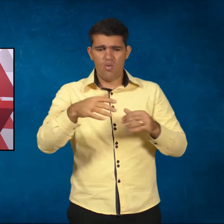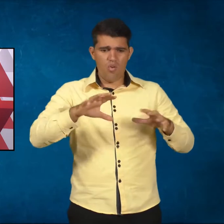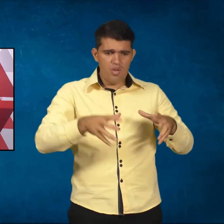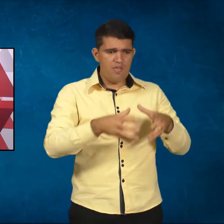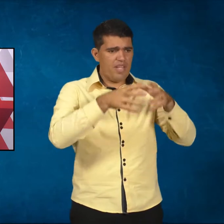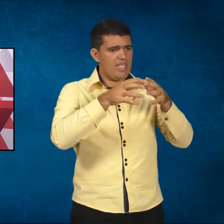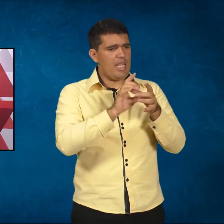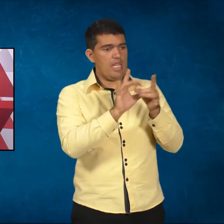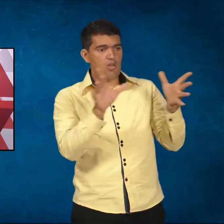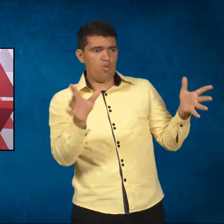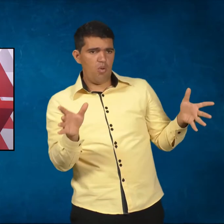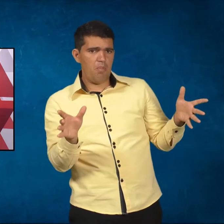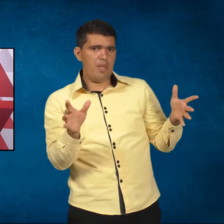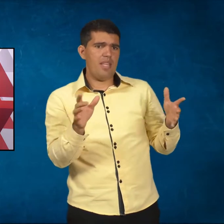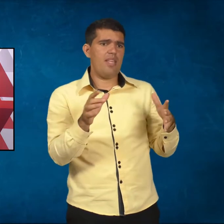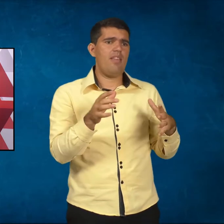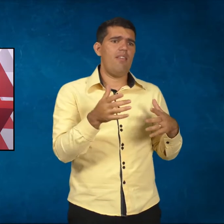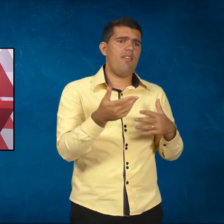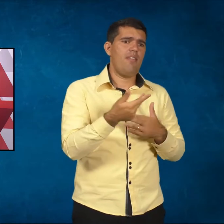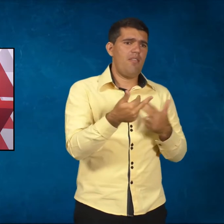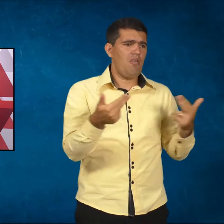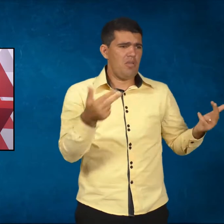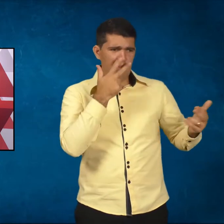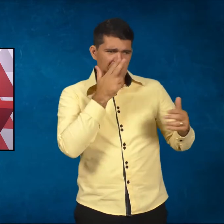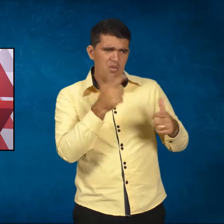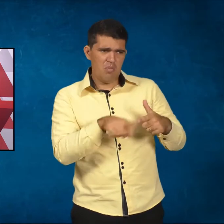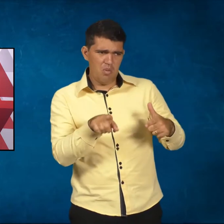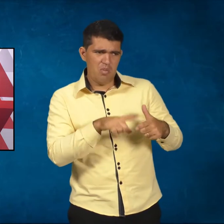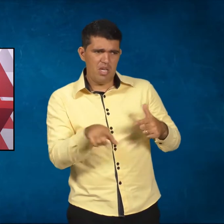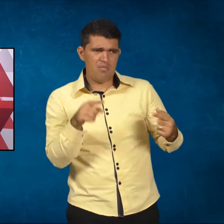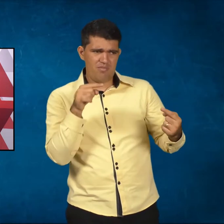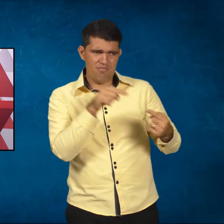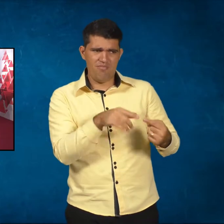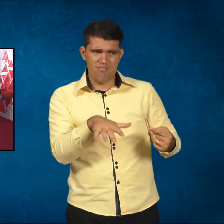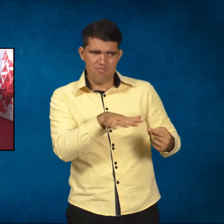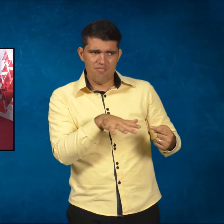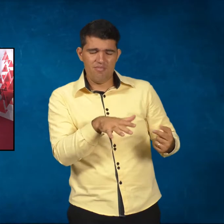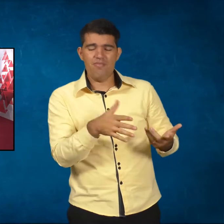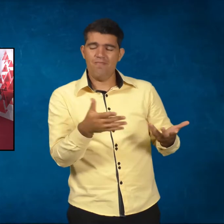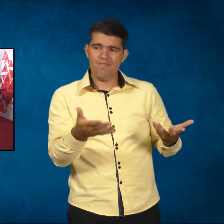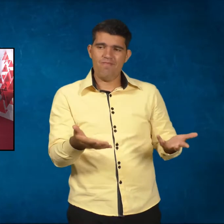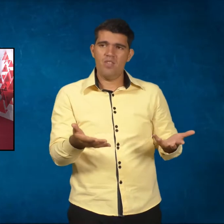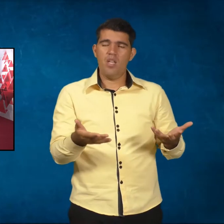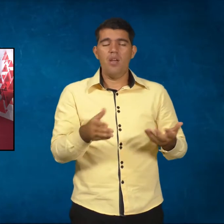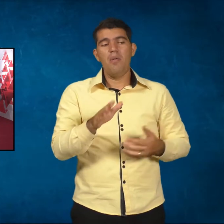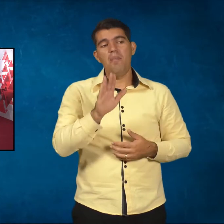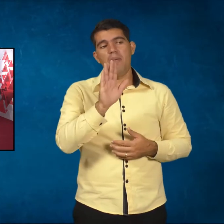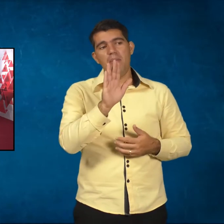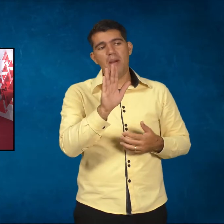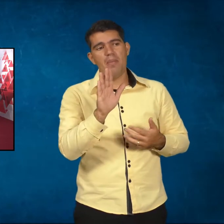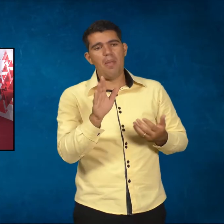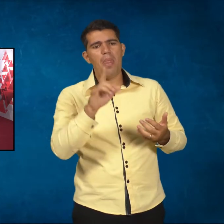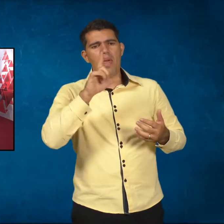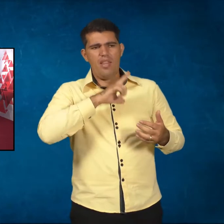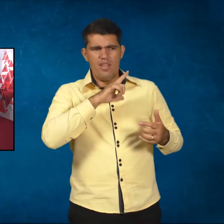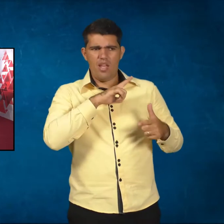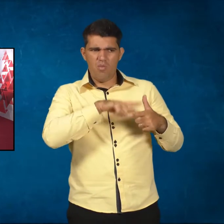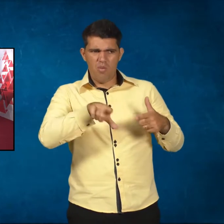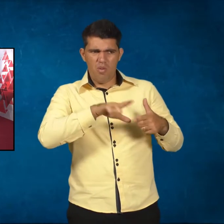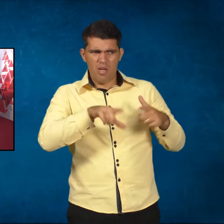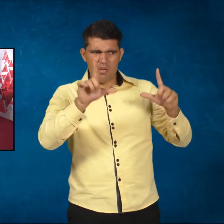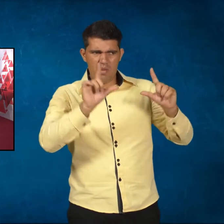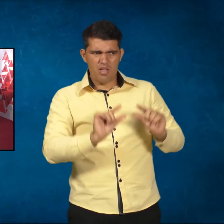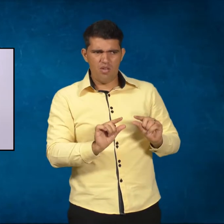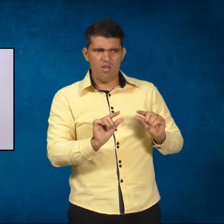autonomia das unidades acadêmicas né seja de qualquer mais é uma uma esse de forma alguma